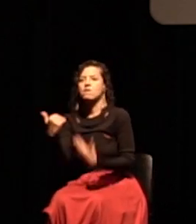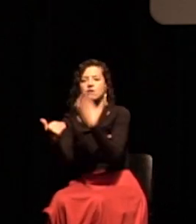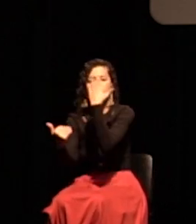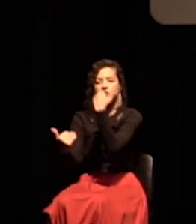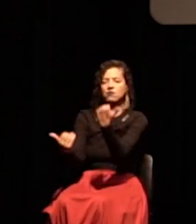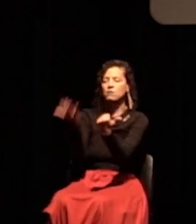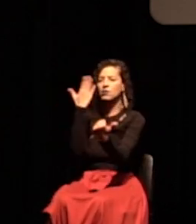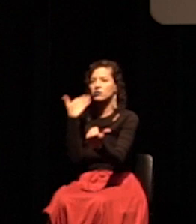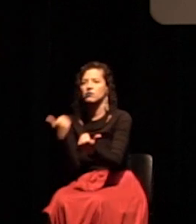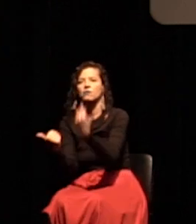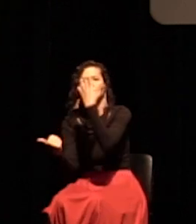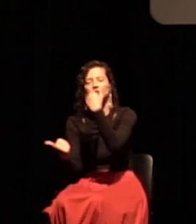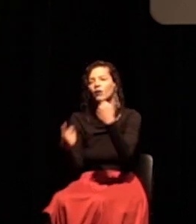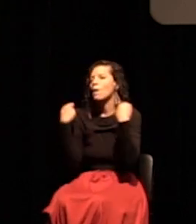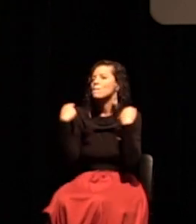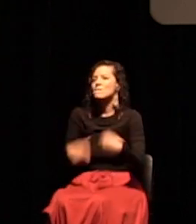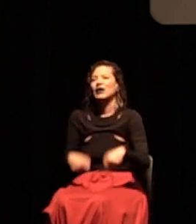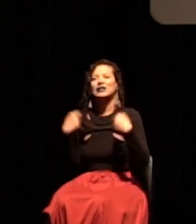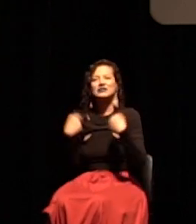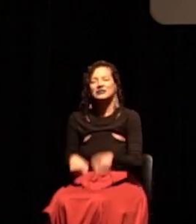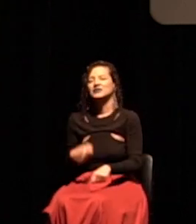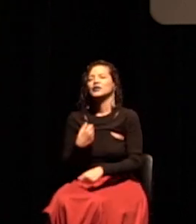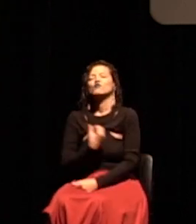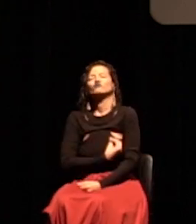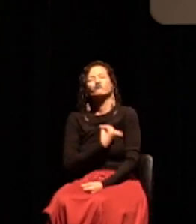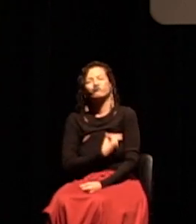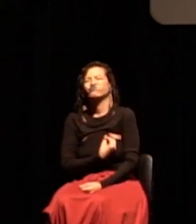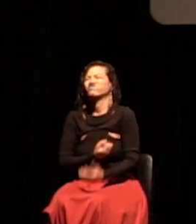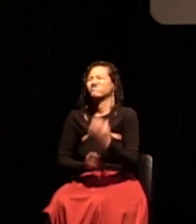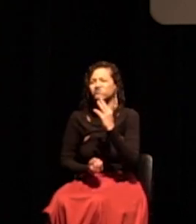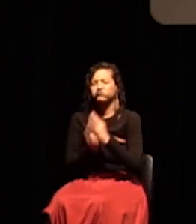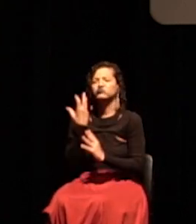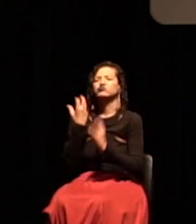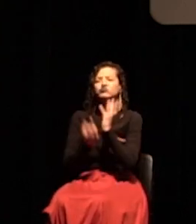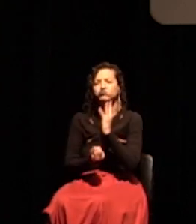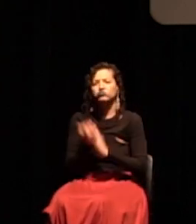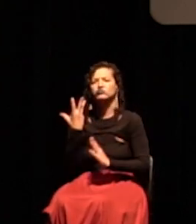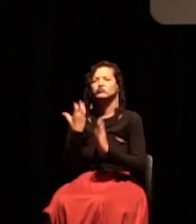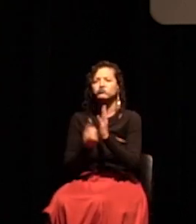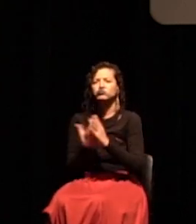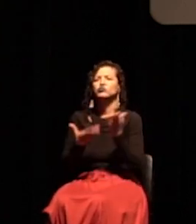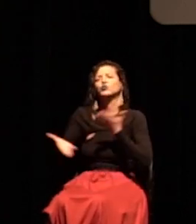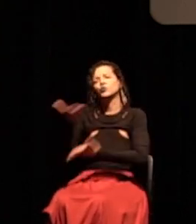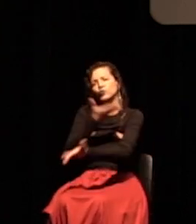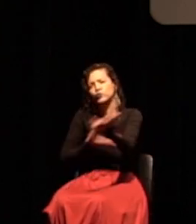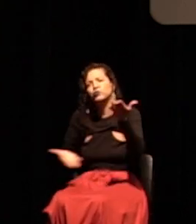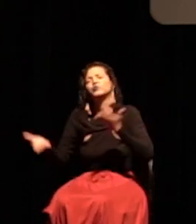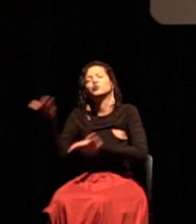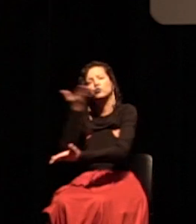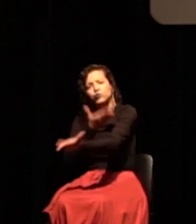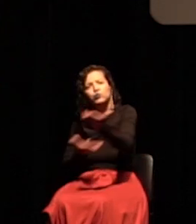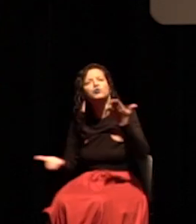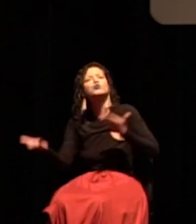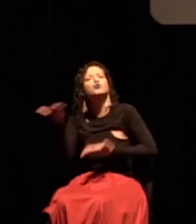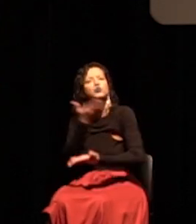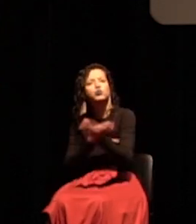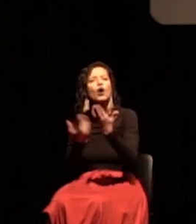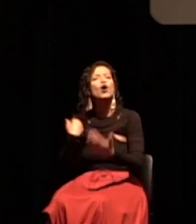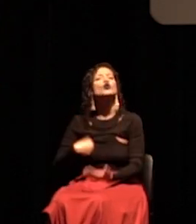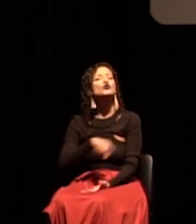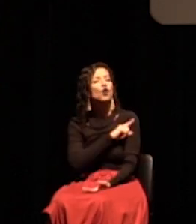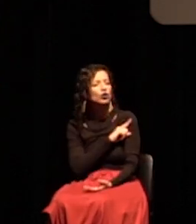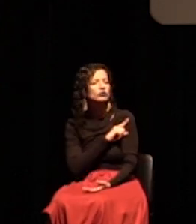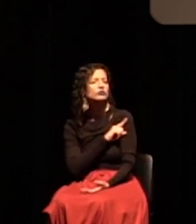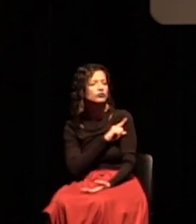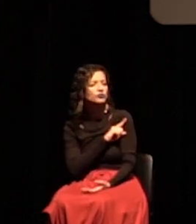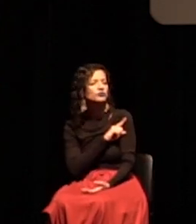não estivermos constantemente criando um campo de trocas através do qual nós